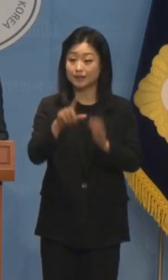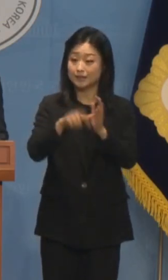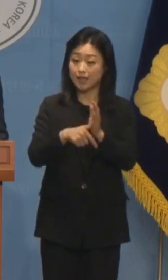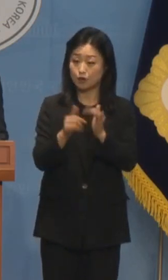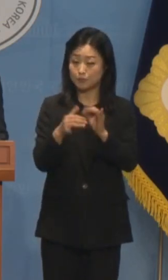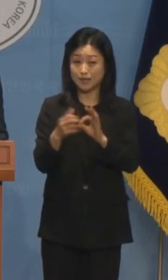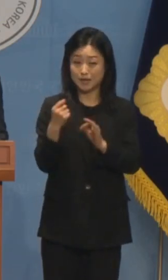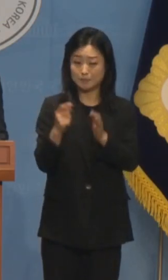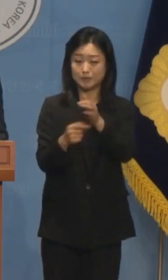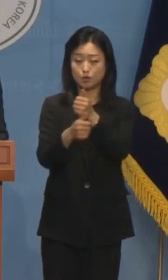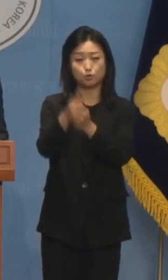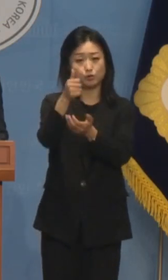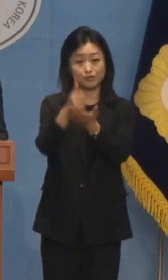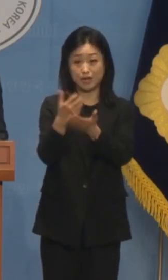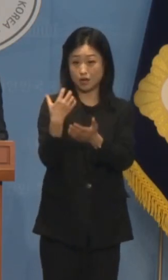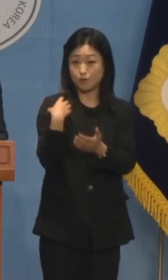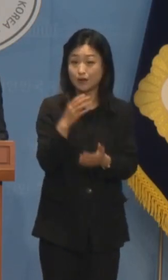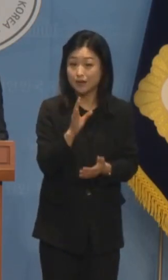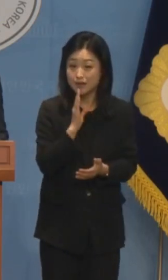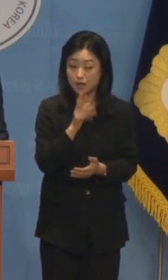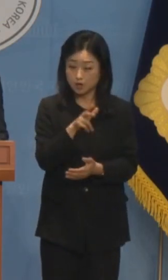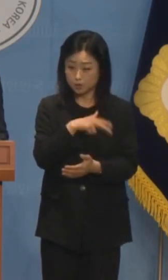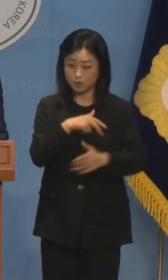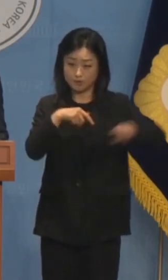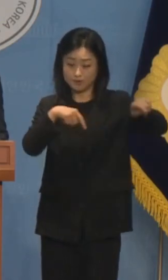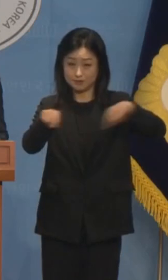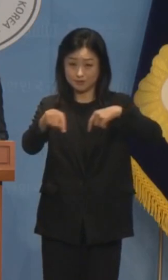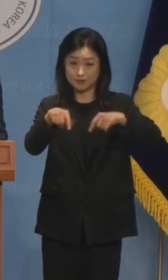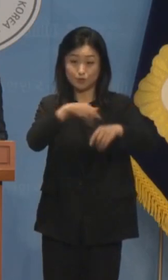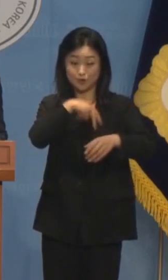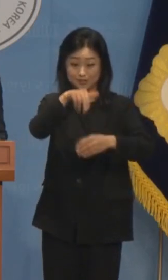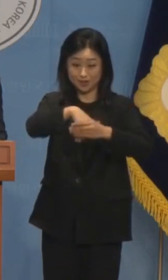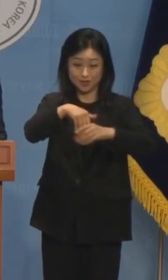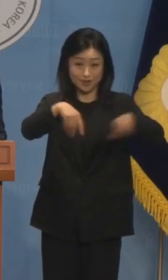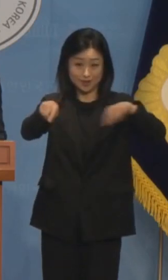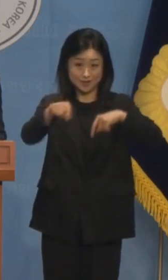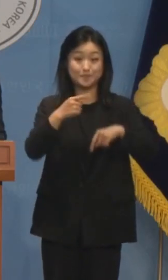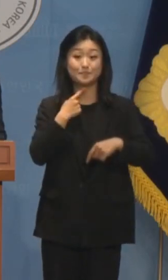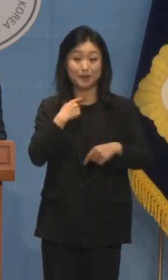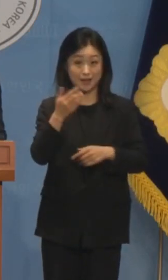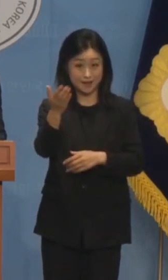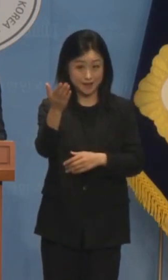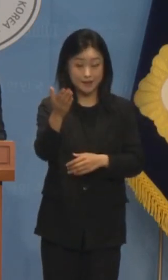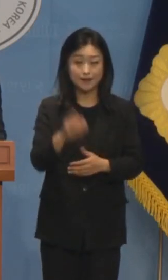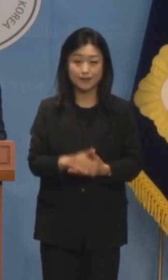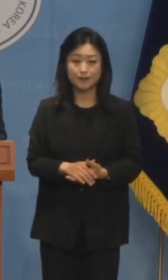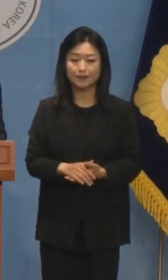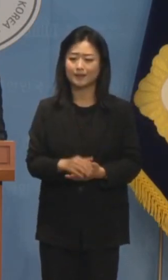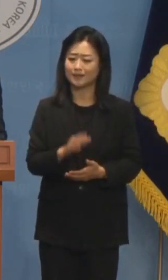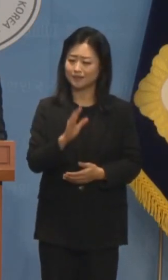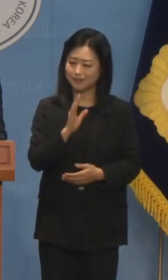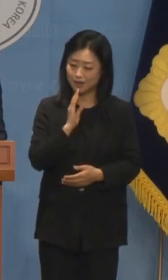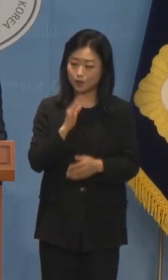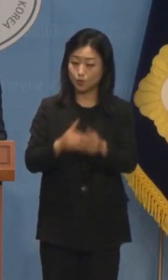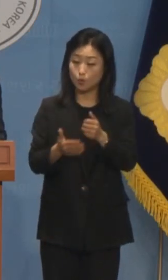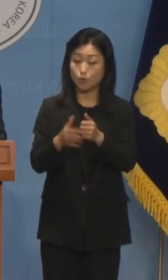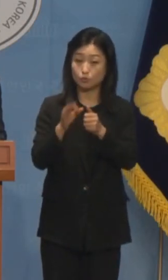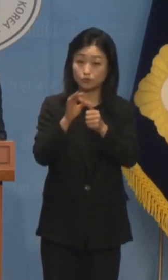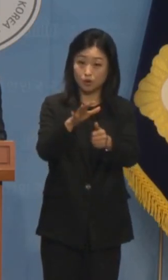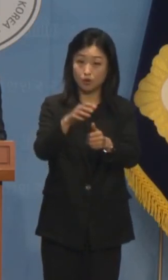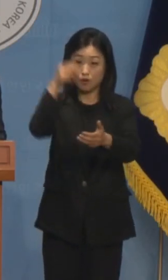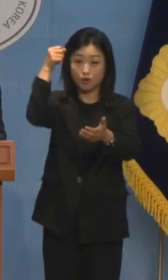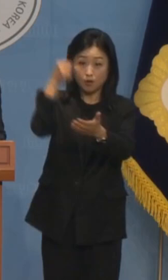국민의힘 비대위원장으로 총선을 진두지휘했던 총책임자입니다. 당연히 공천의